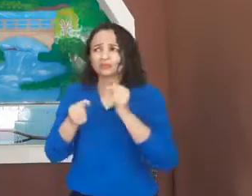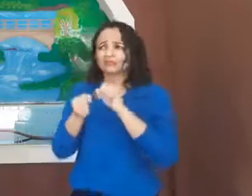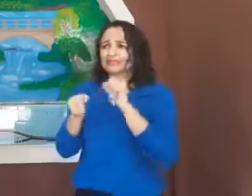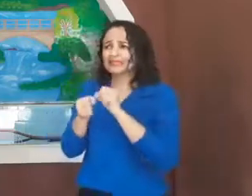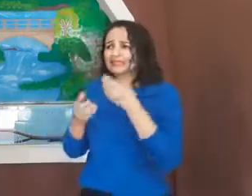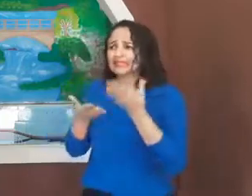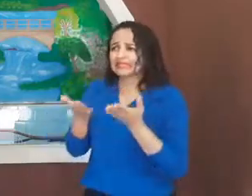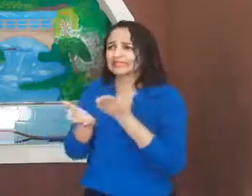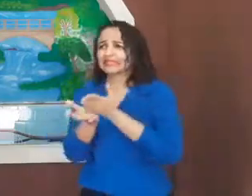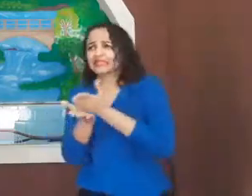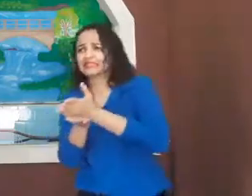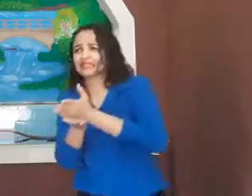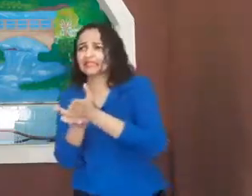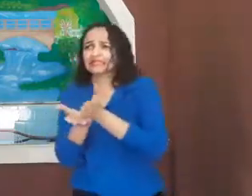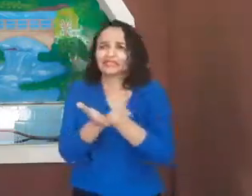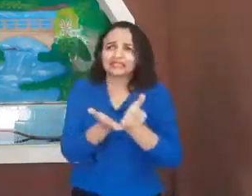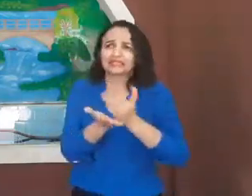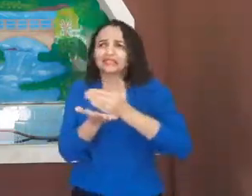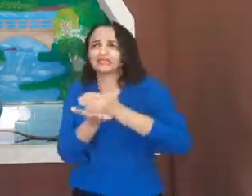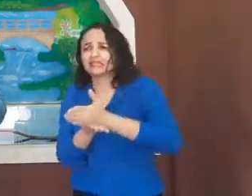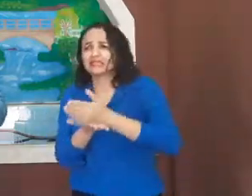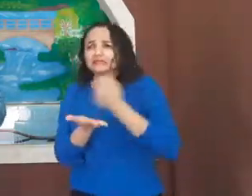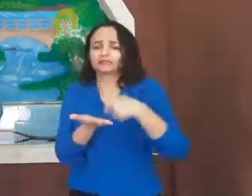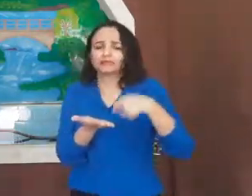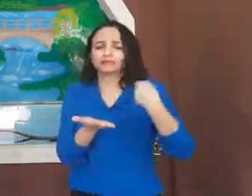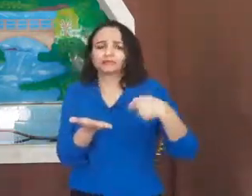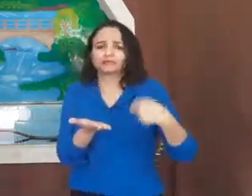que caminho tomar, então eu espero.